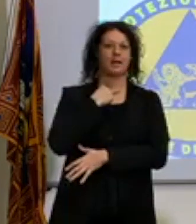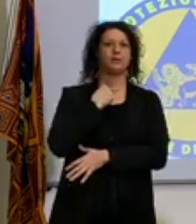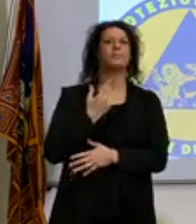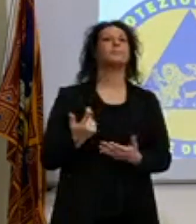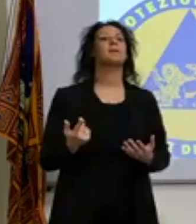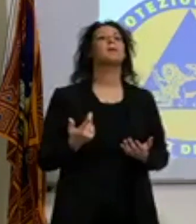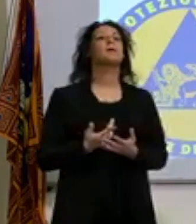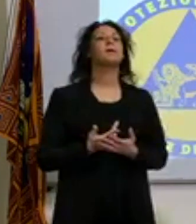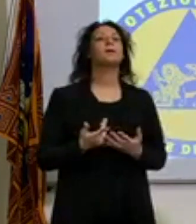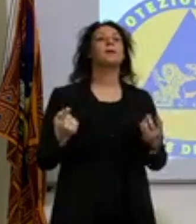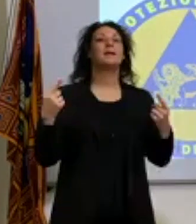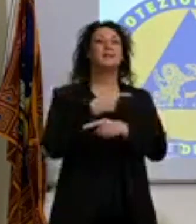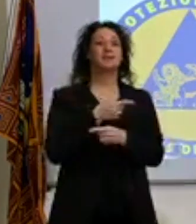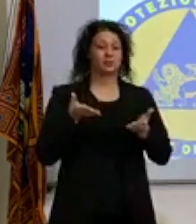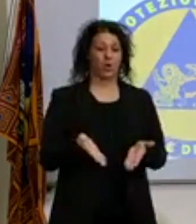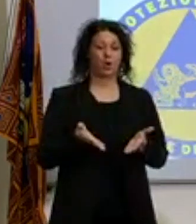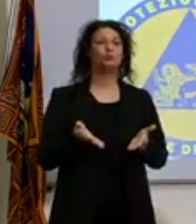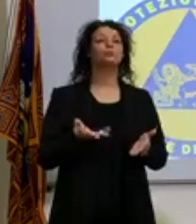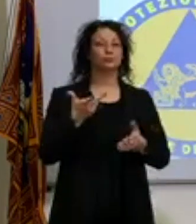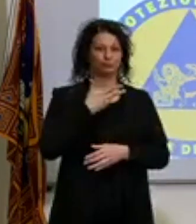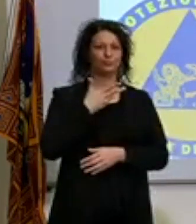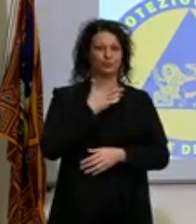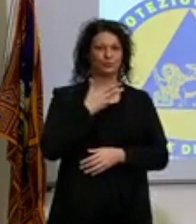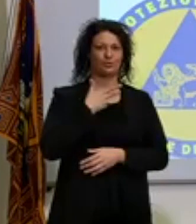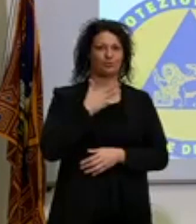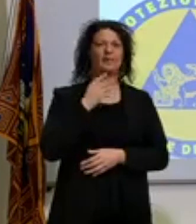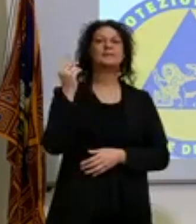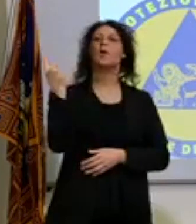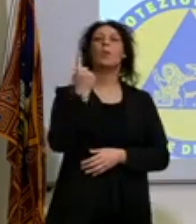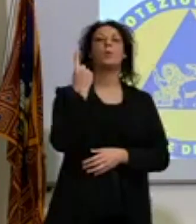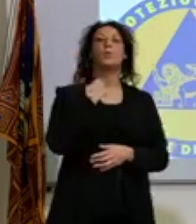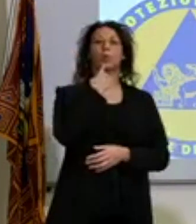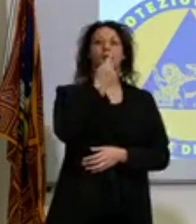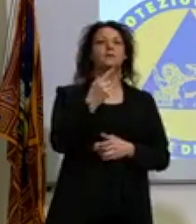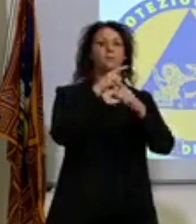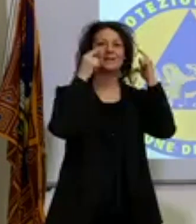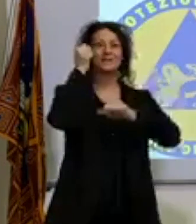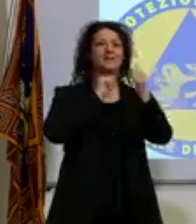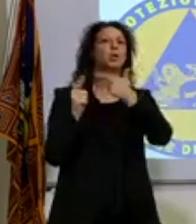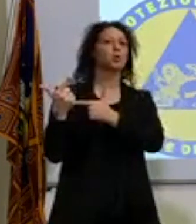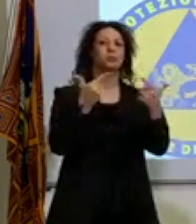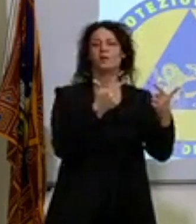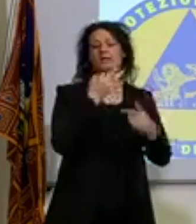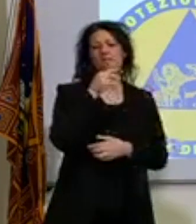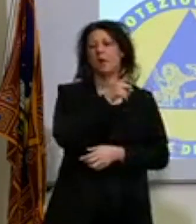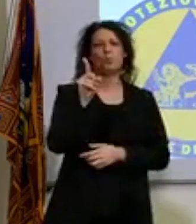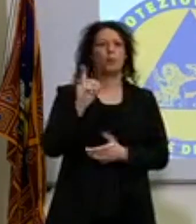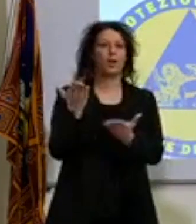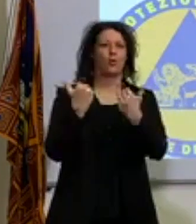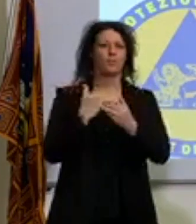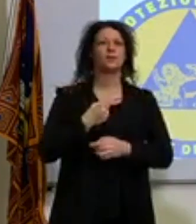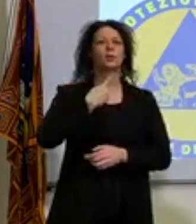mascherine chirurgiche non ci sono, vuol dire che non le ha comprate, punto. Noi ne abbiamo comprati 13 milioni e mezzo